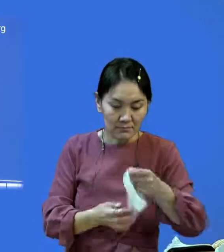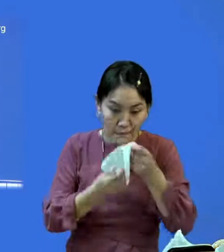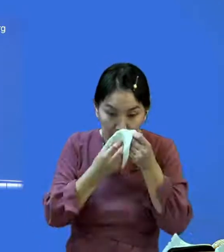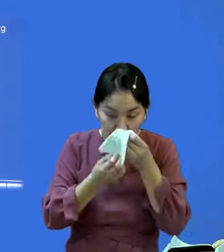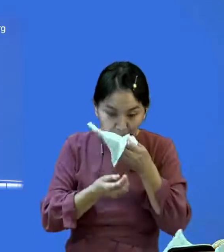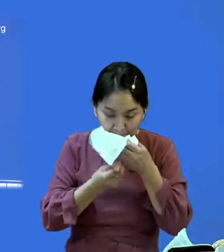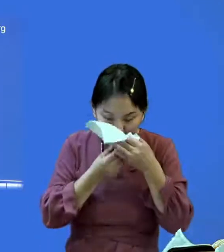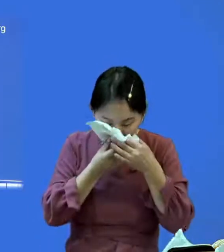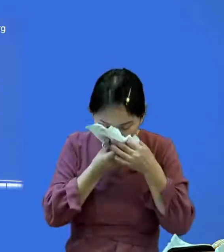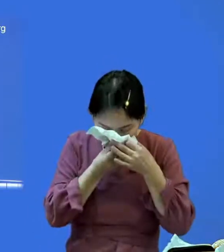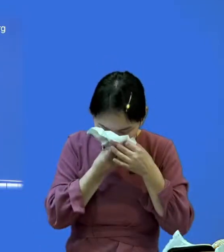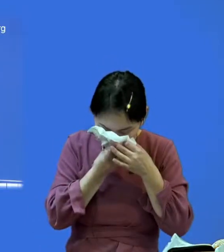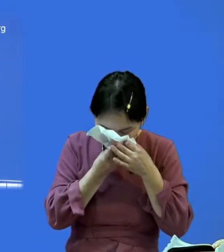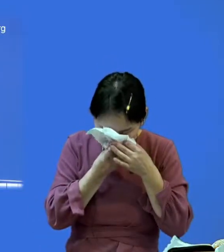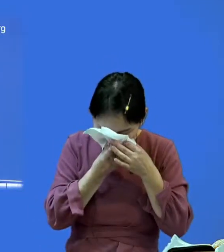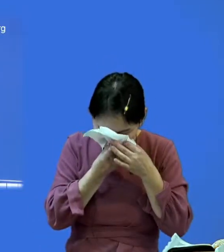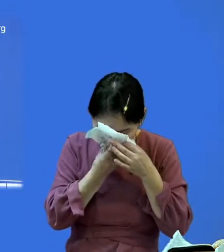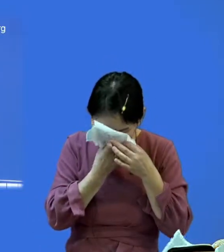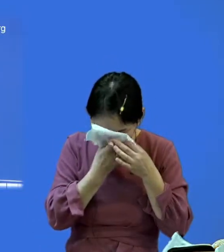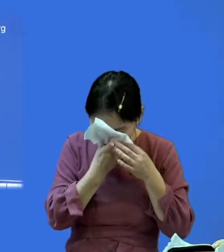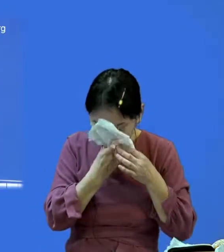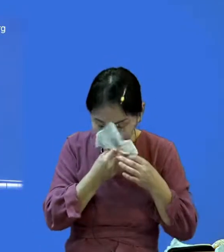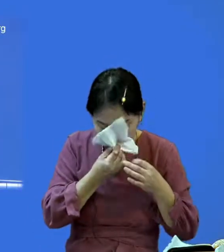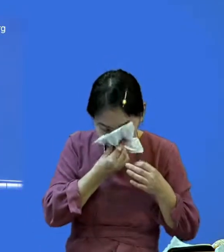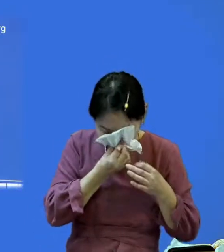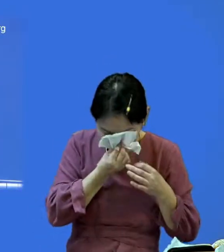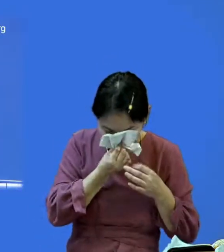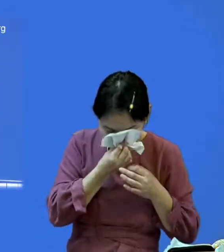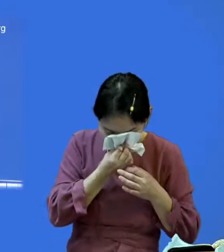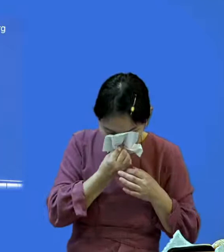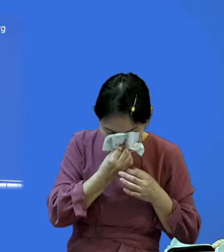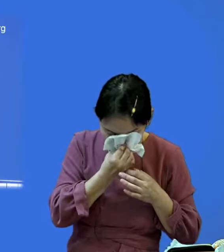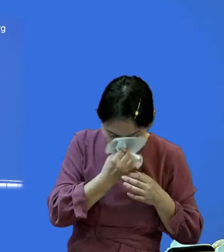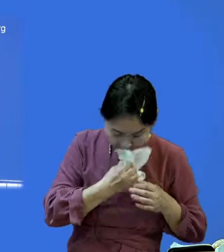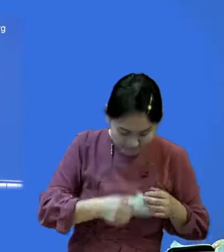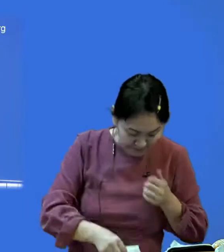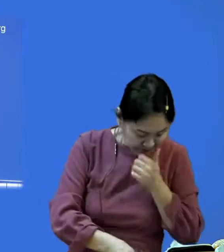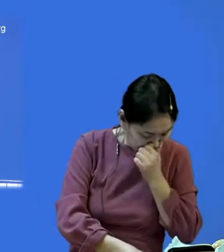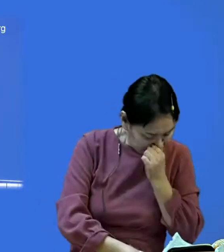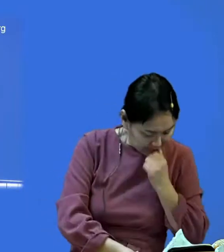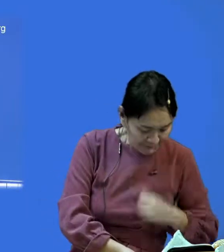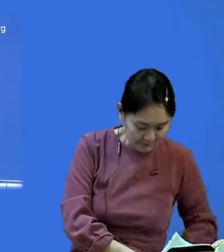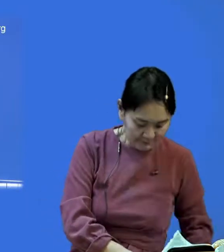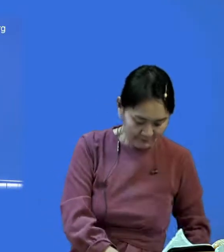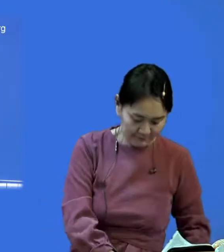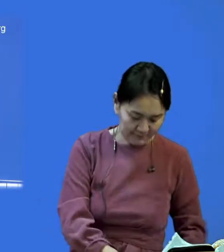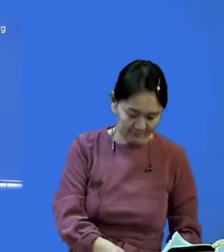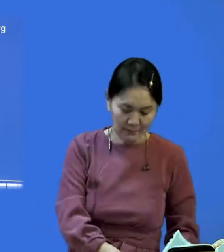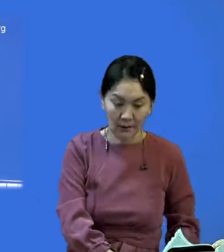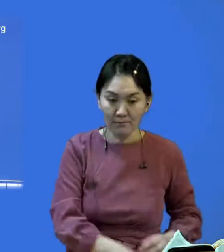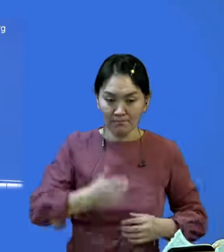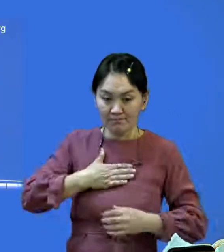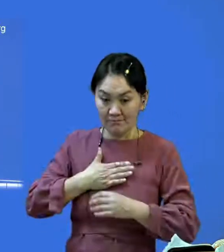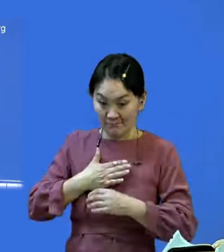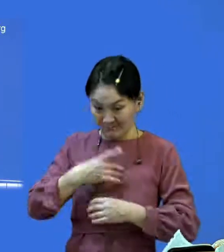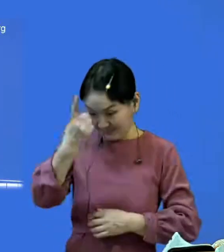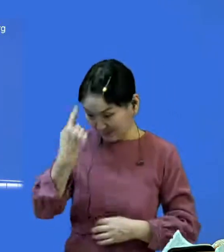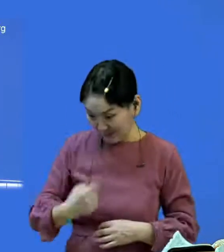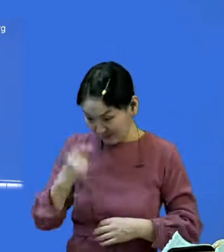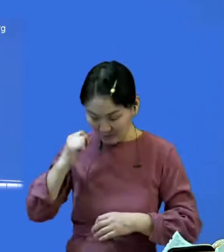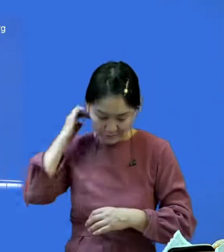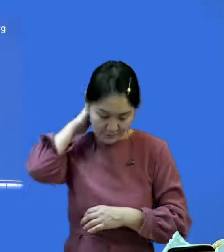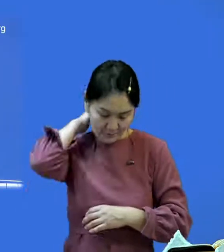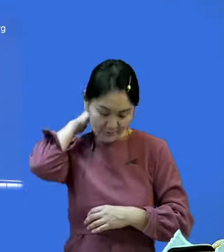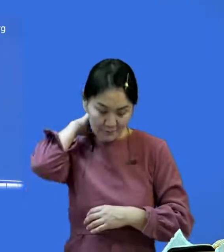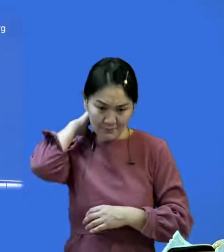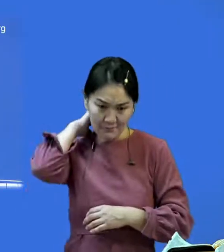Начиг гим нүгэлтний төлөө тэнгэр газрыг төмөн бодисыг бүтээсэн бурхан бурханы цорын ганц хөө миний өмнөөс өгсөн. Хүмүүс